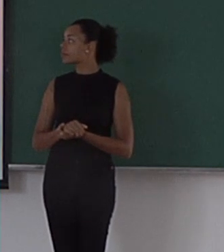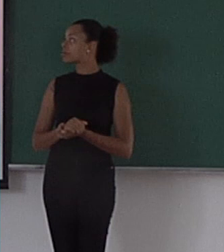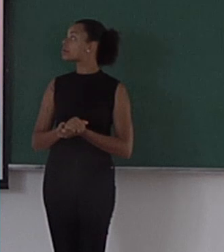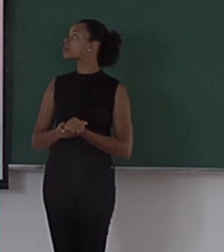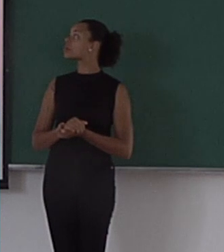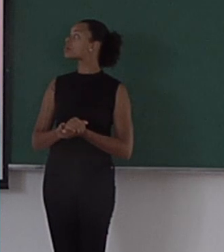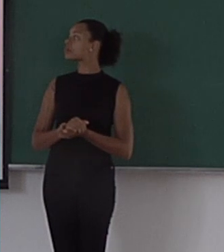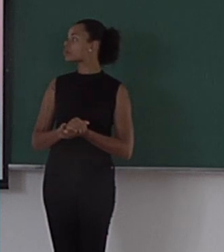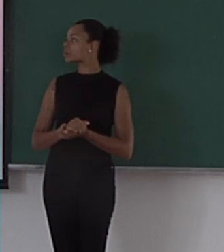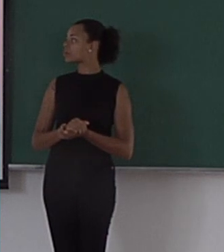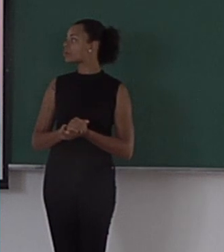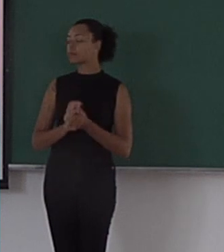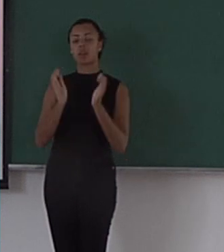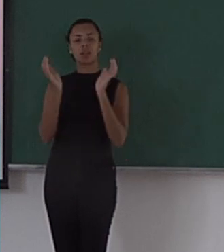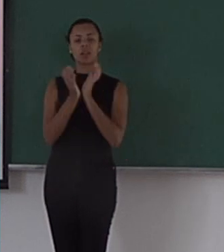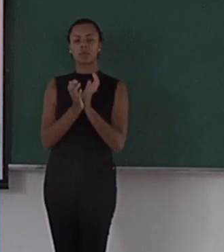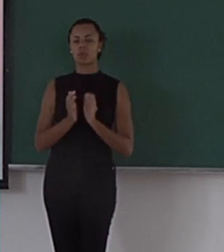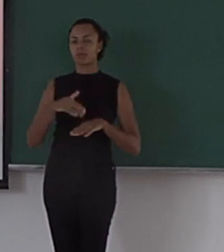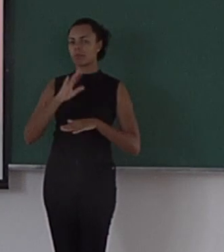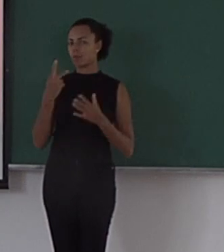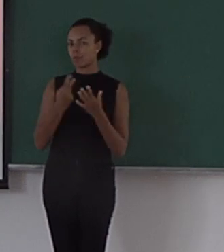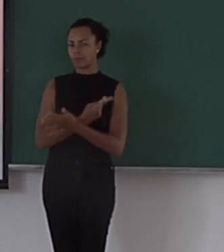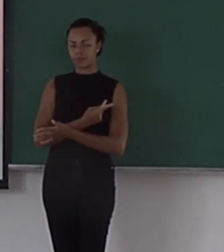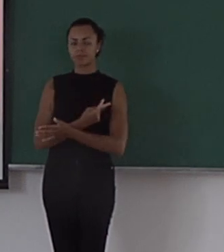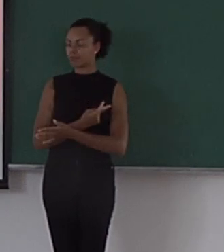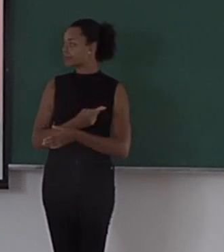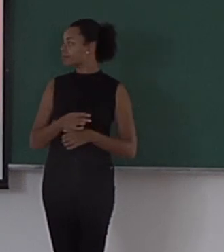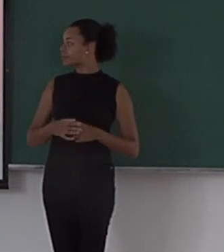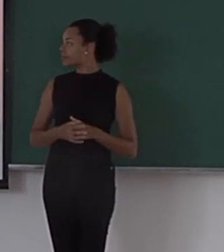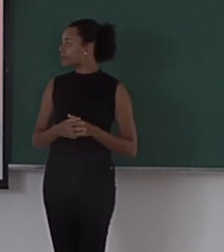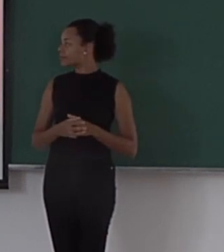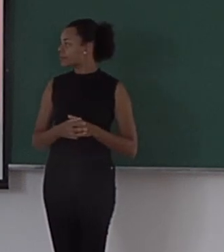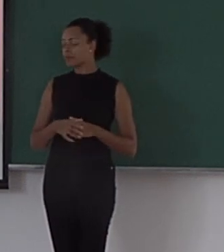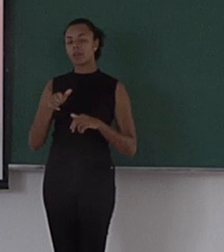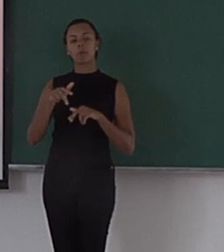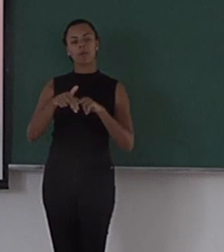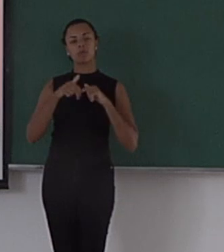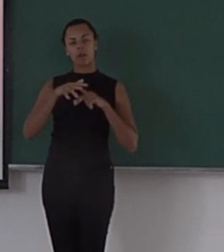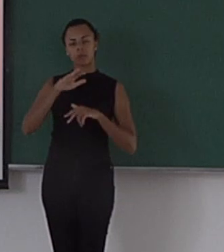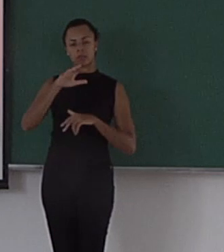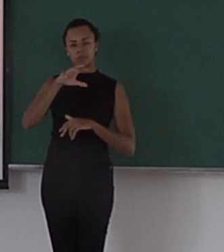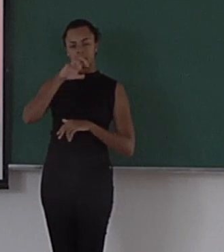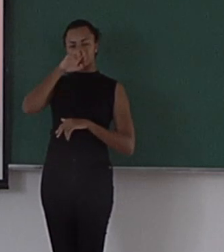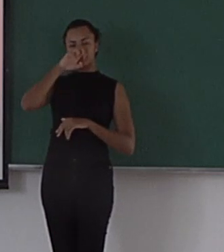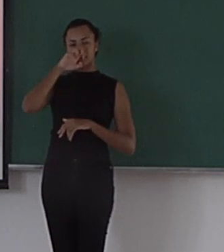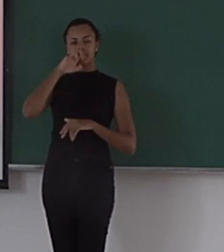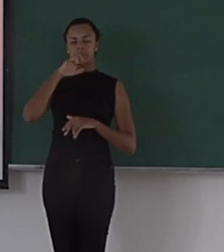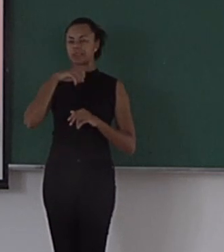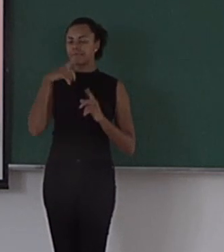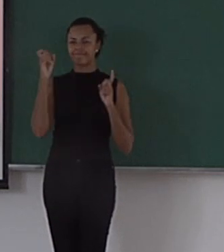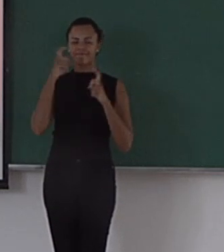frequentes, assim, ó. Agentes exterminatórios e irritantes respiratórios. O cara respira com